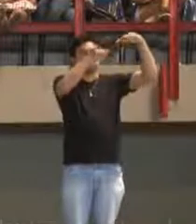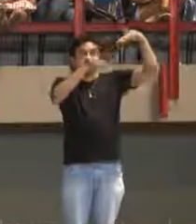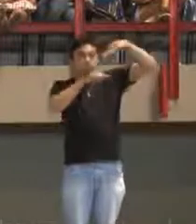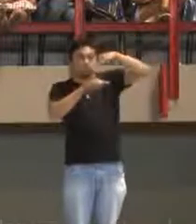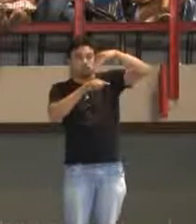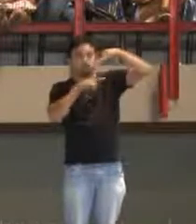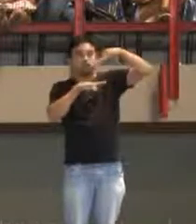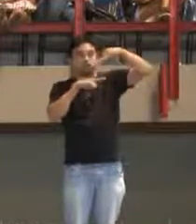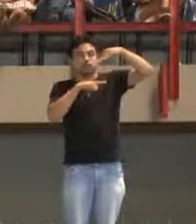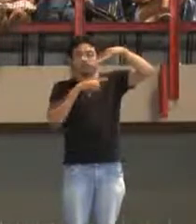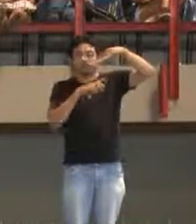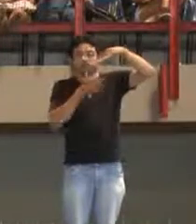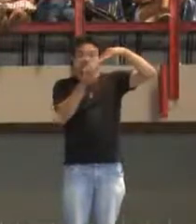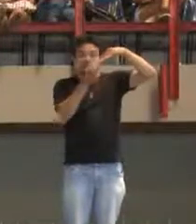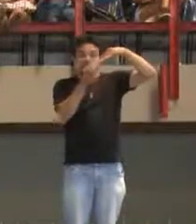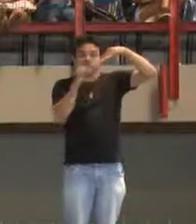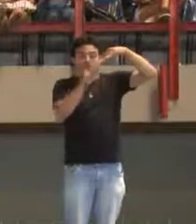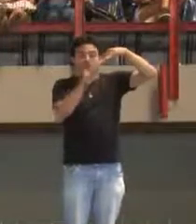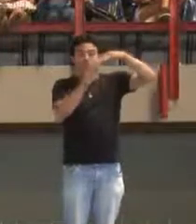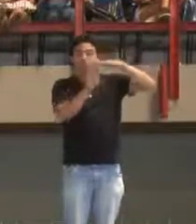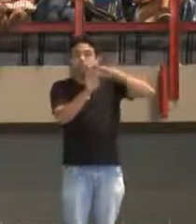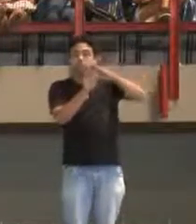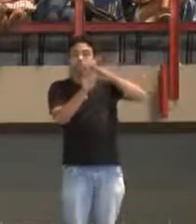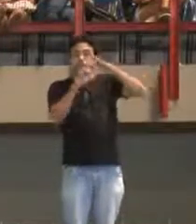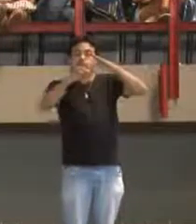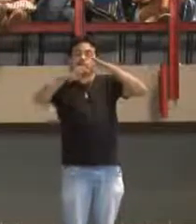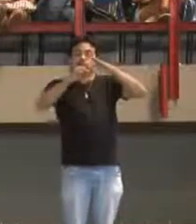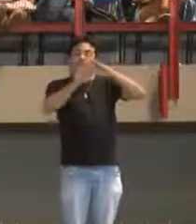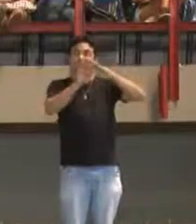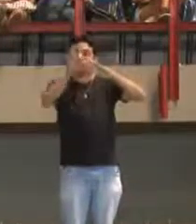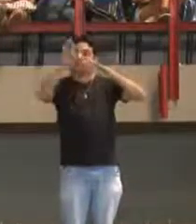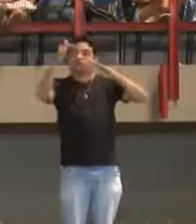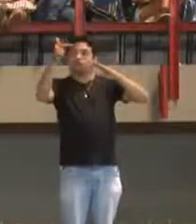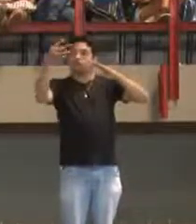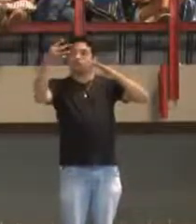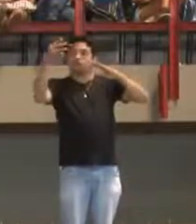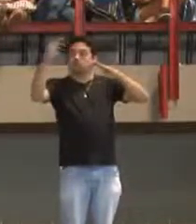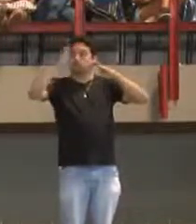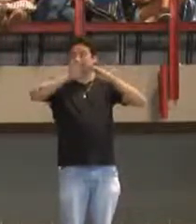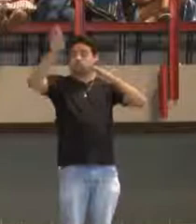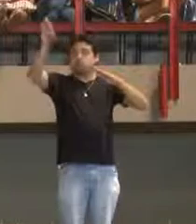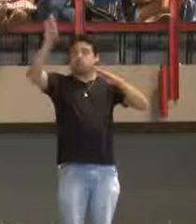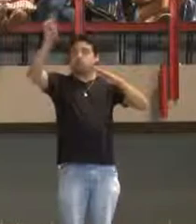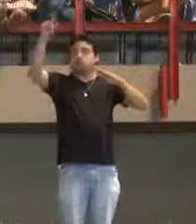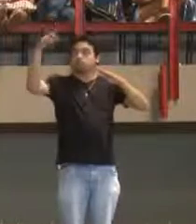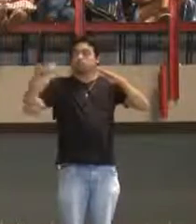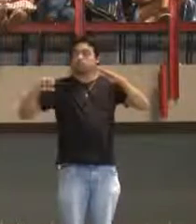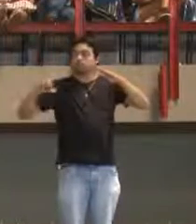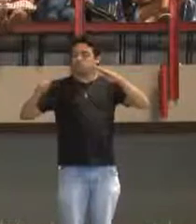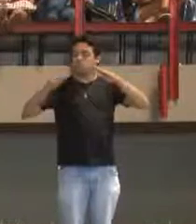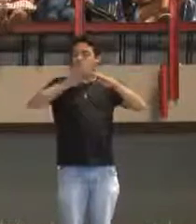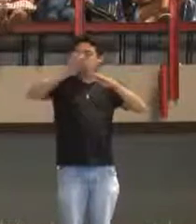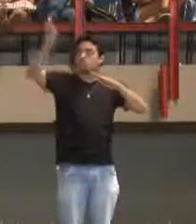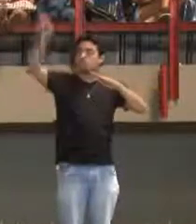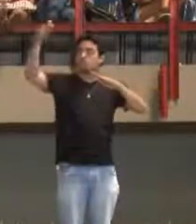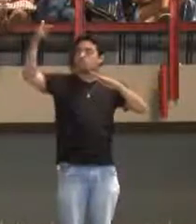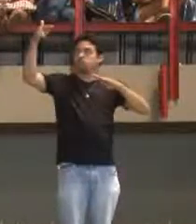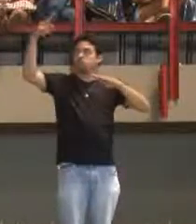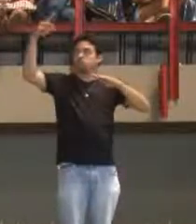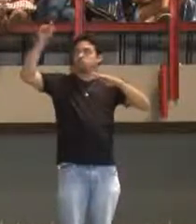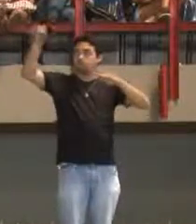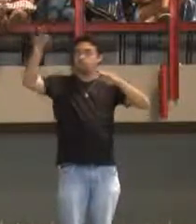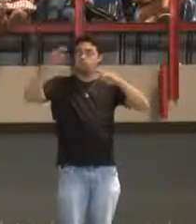baixo. E em 98, 24 mil, por isso que esse gráfico tem esse vértice para